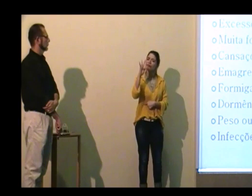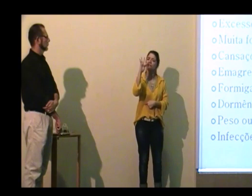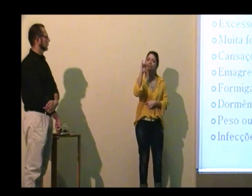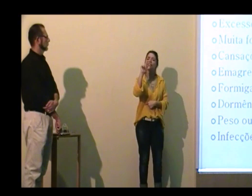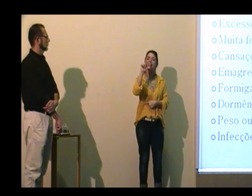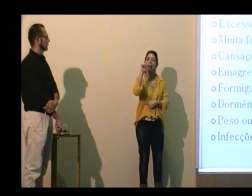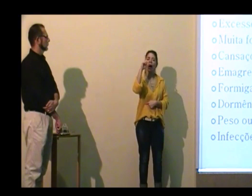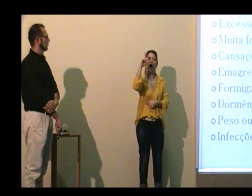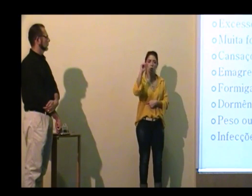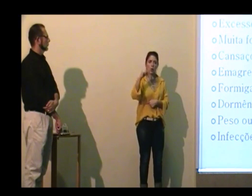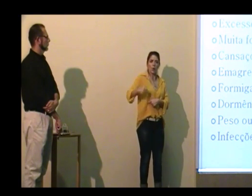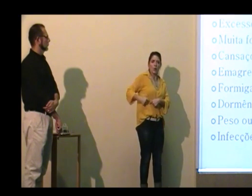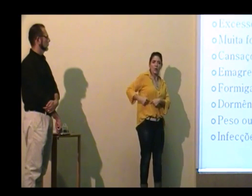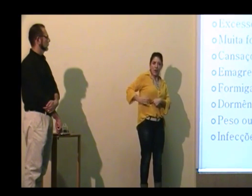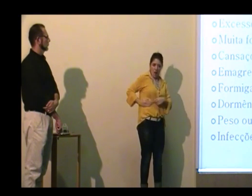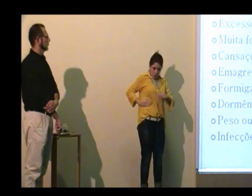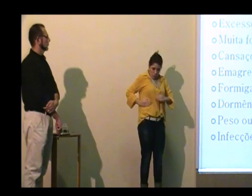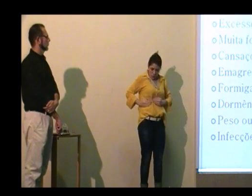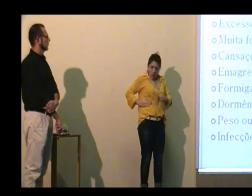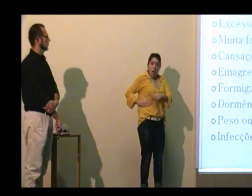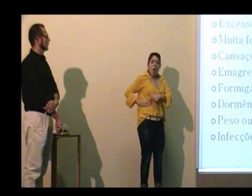ele com o fígado,